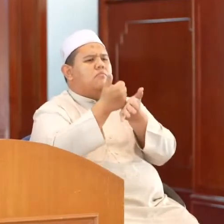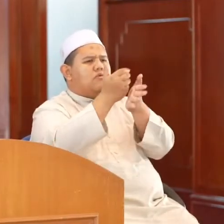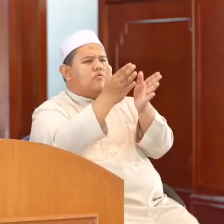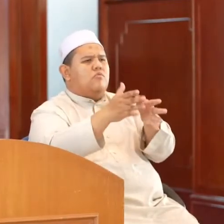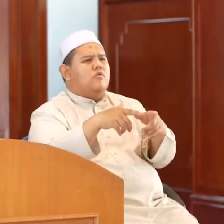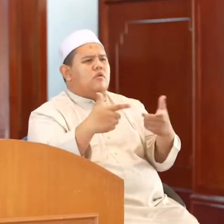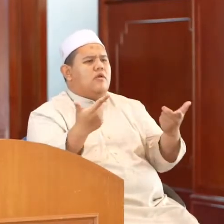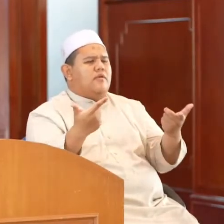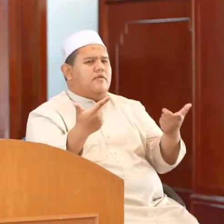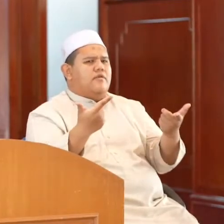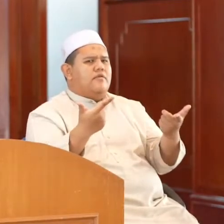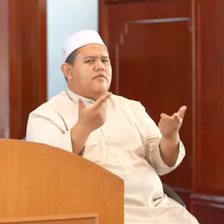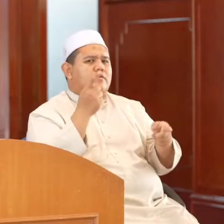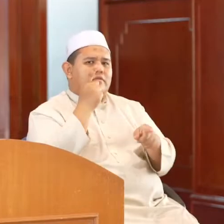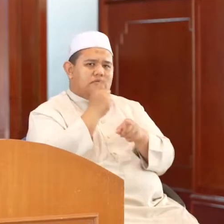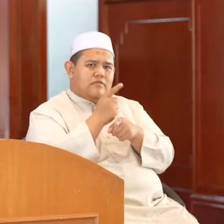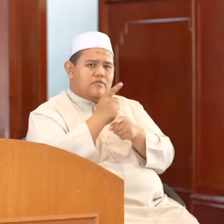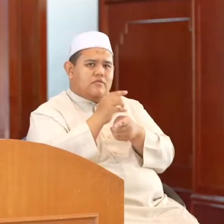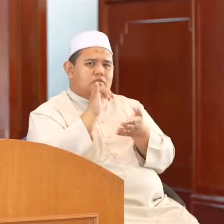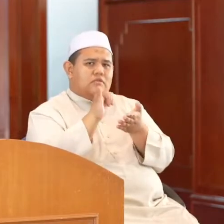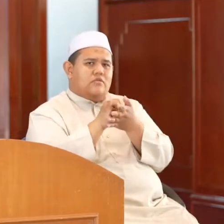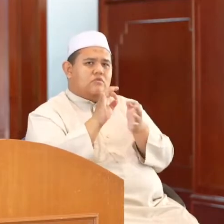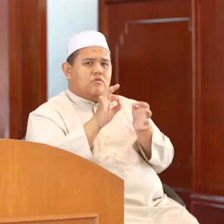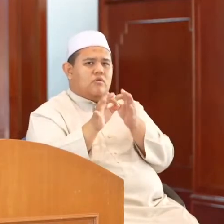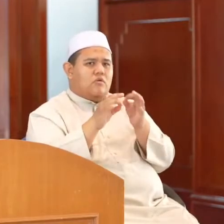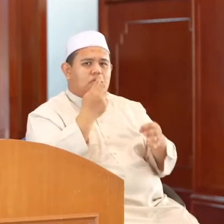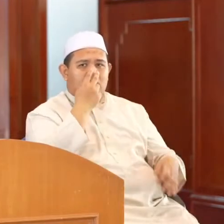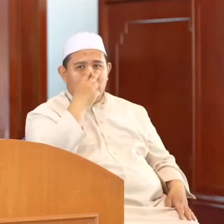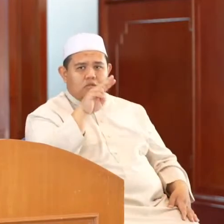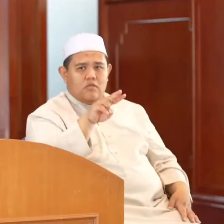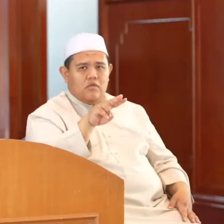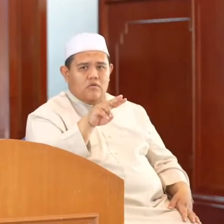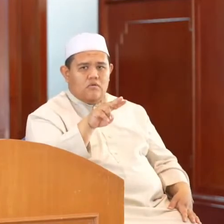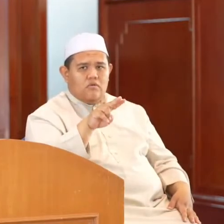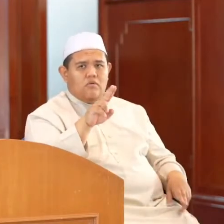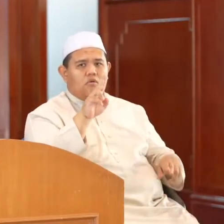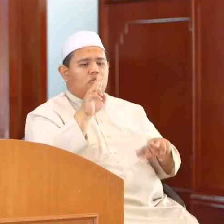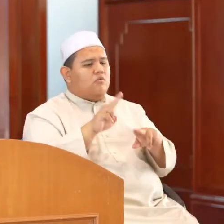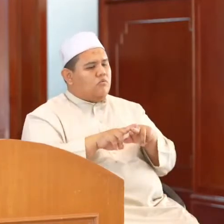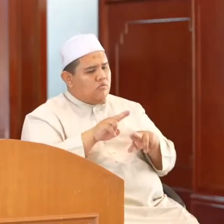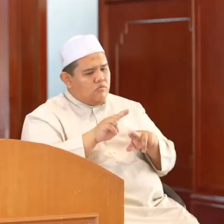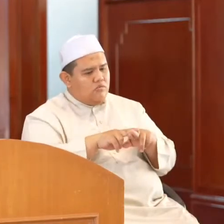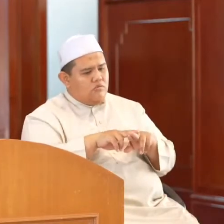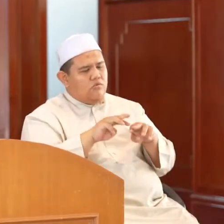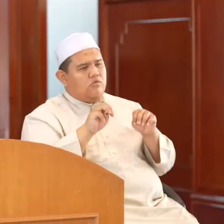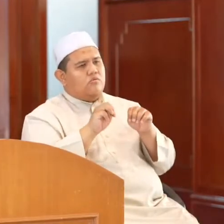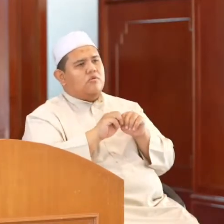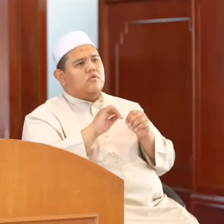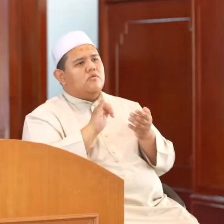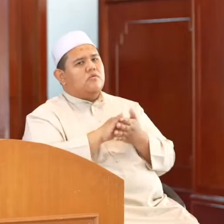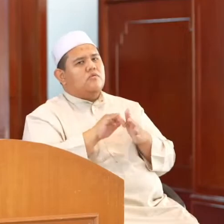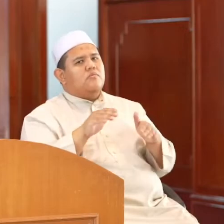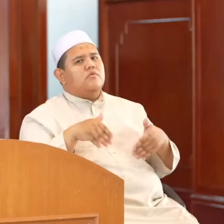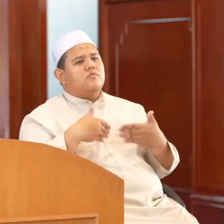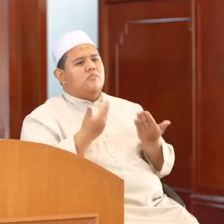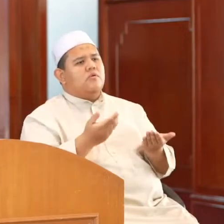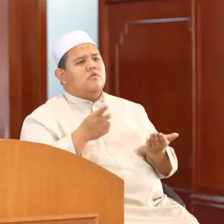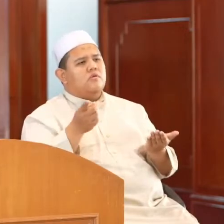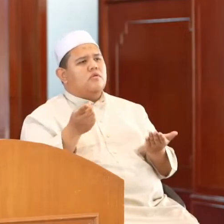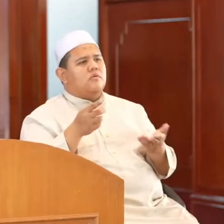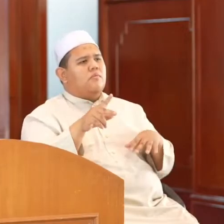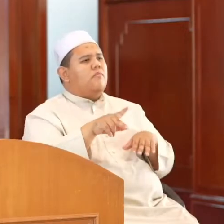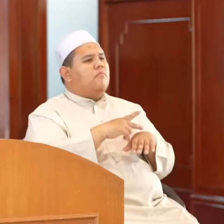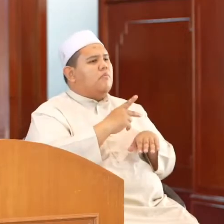kepada ummah. Yang ini kalau kita boleh tengok duduk perkara sebenar macam mana dia gunakan